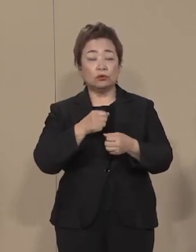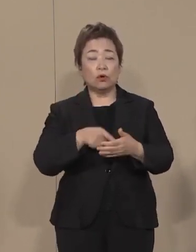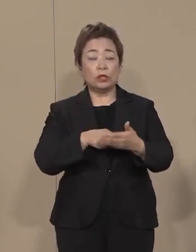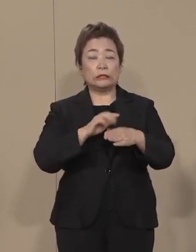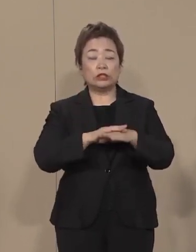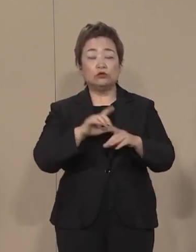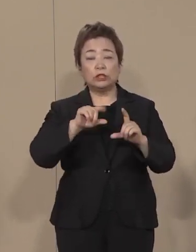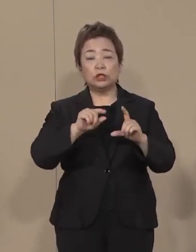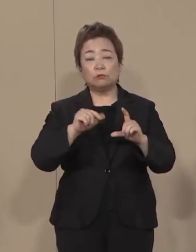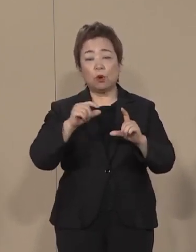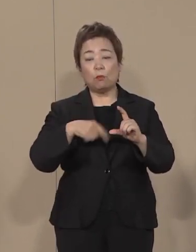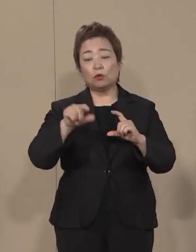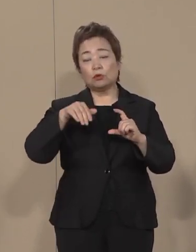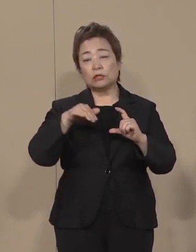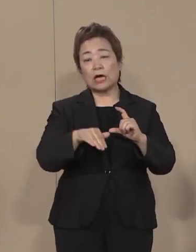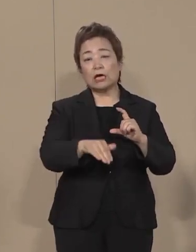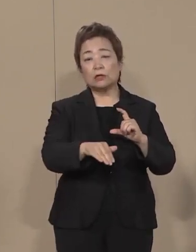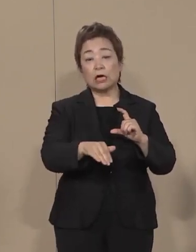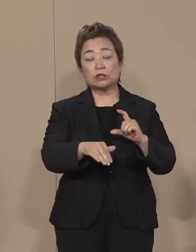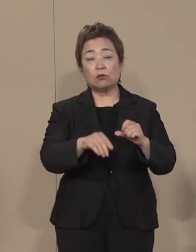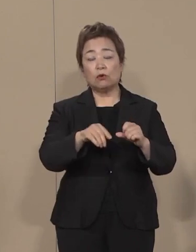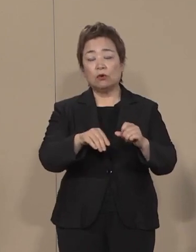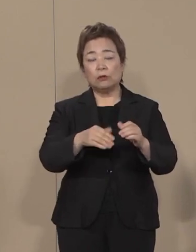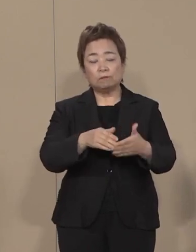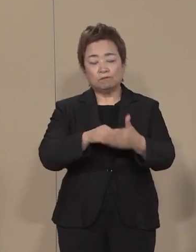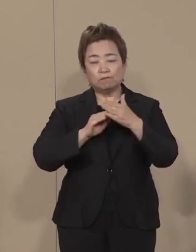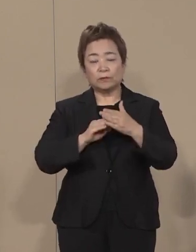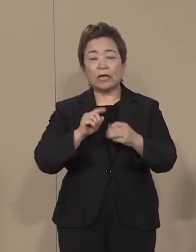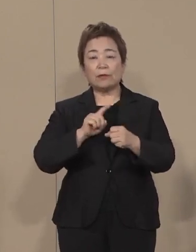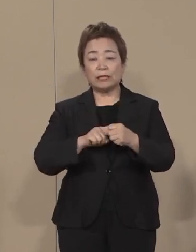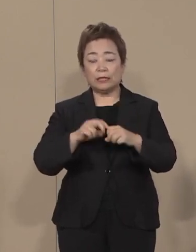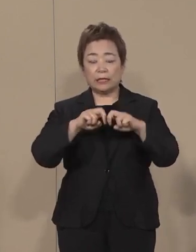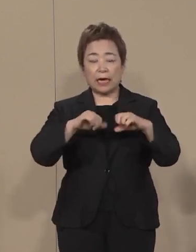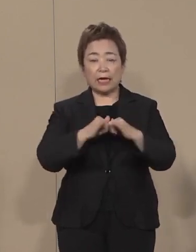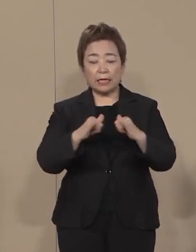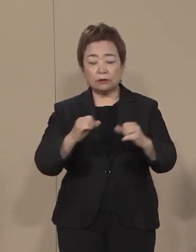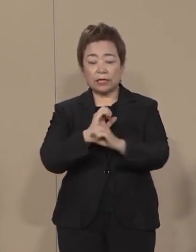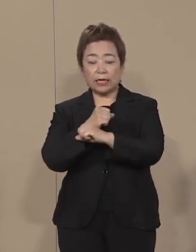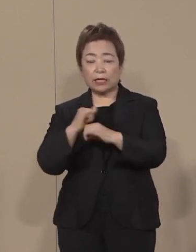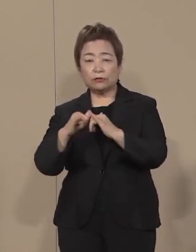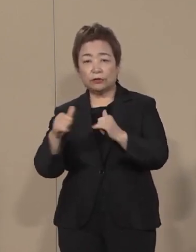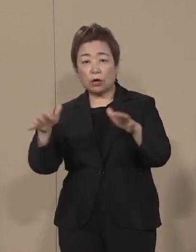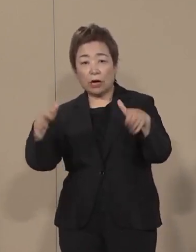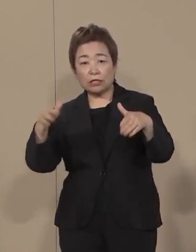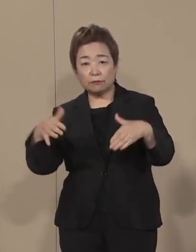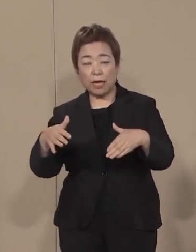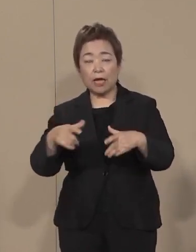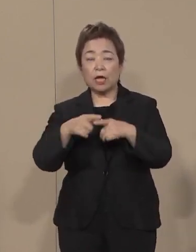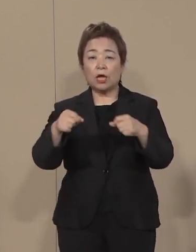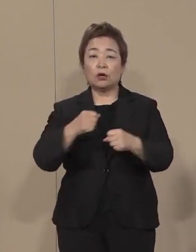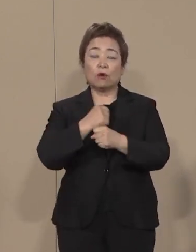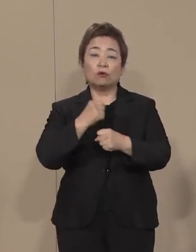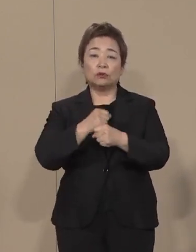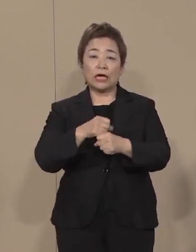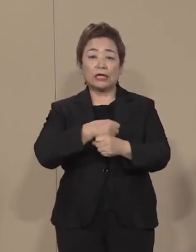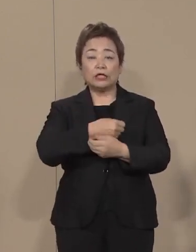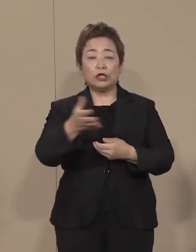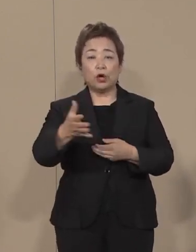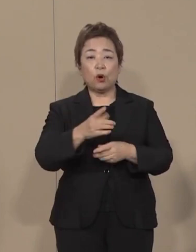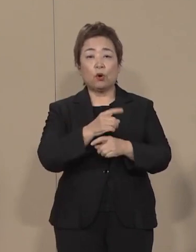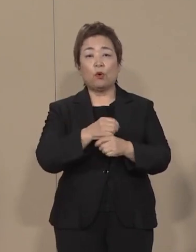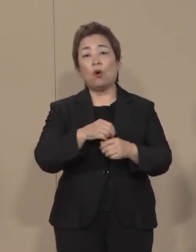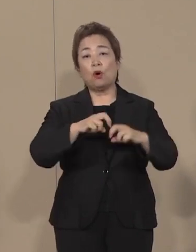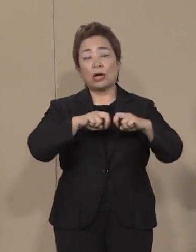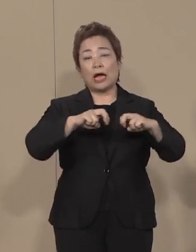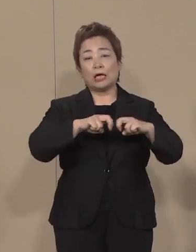しまいますそうならないために開発者研究者を集め国産肥料を開発これは